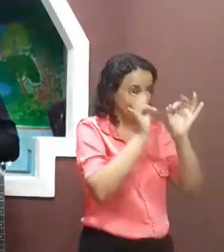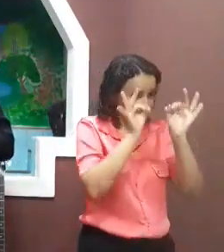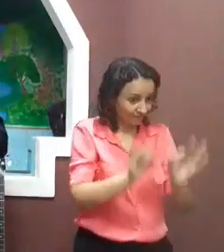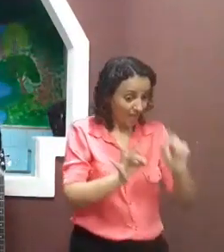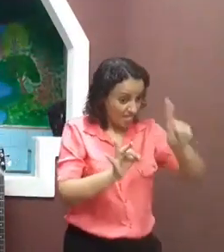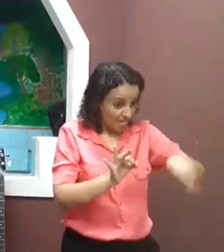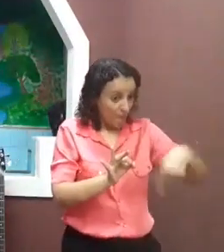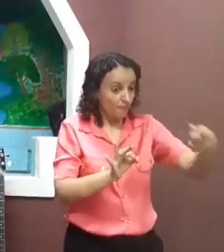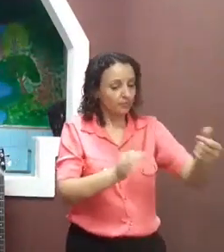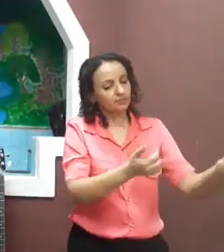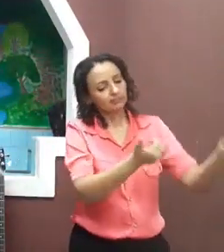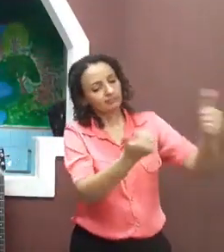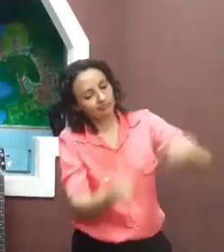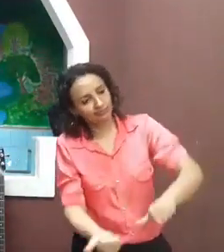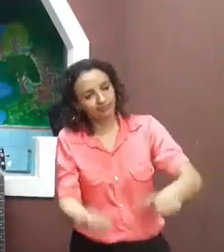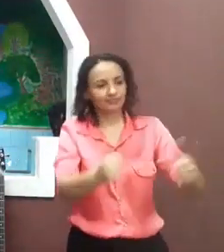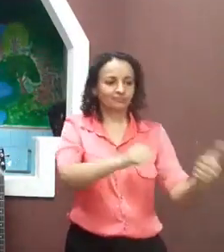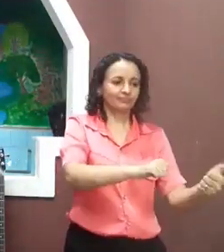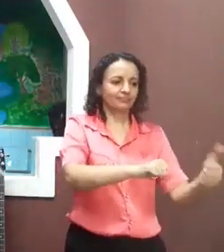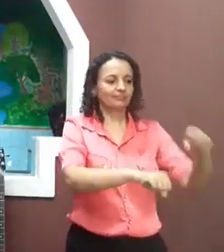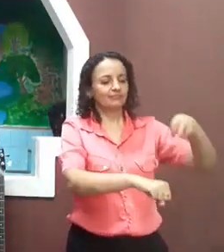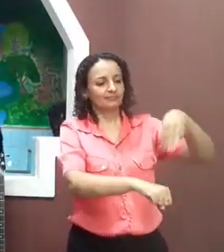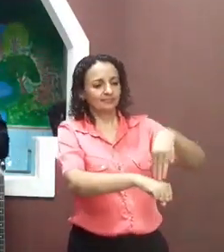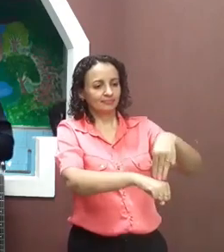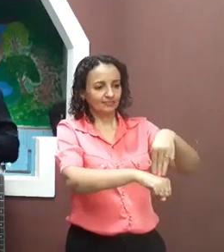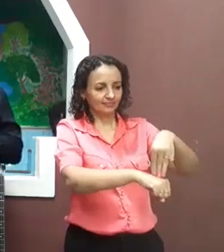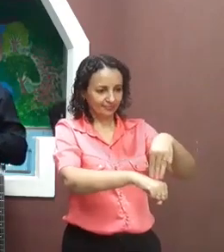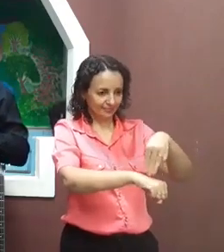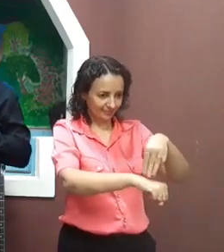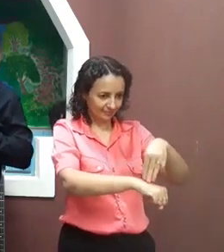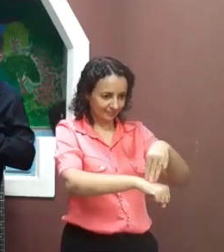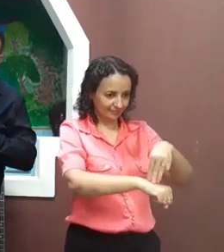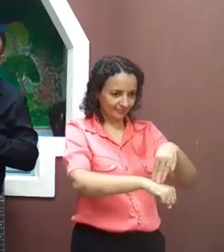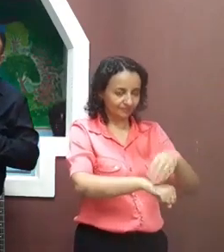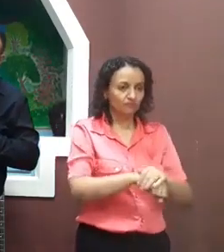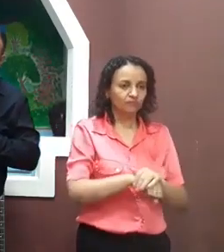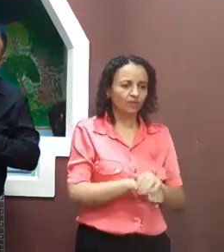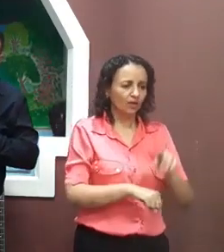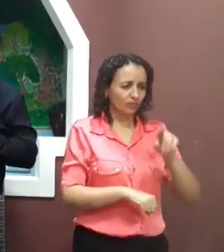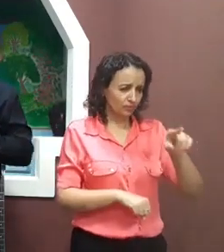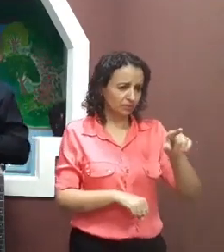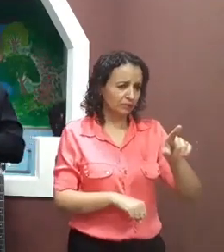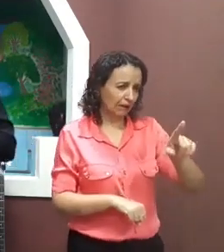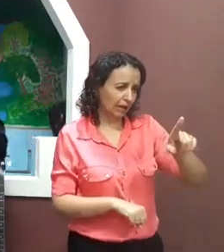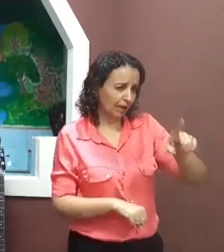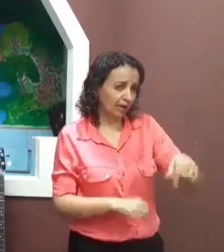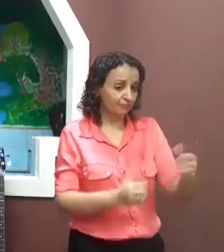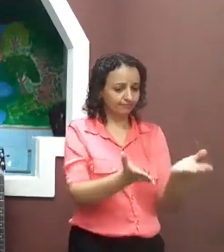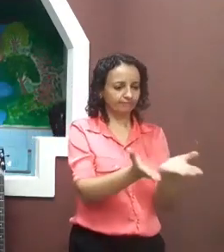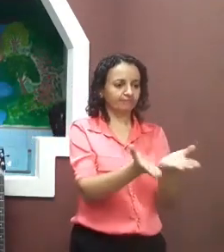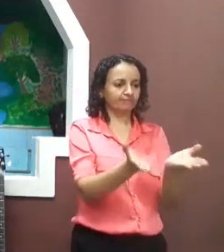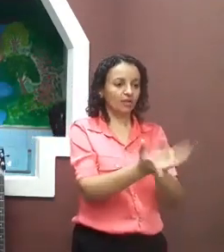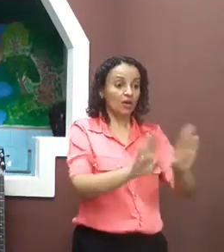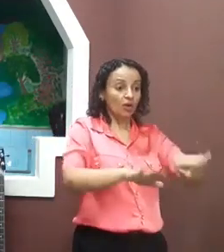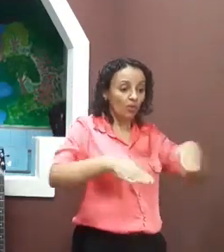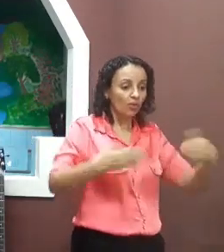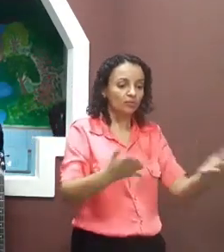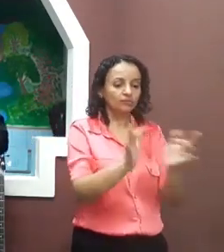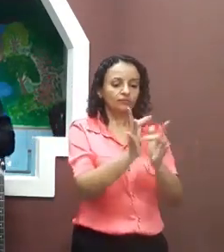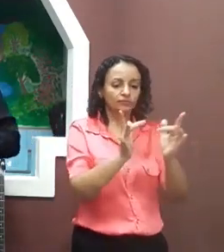igreja local. Você se torna cristão ao se comprometer com Cristo, mas se